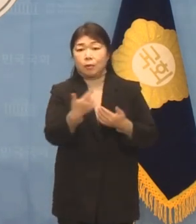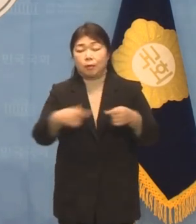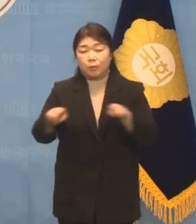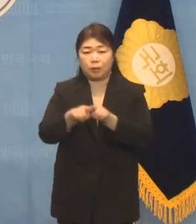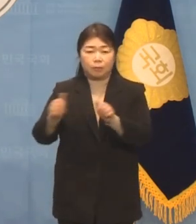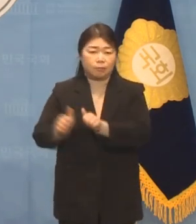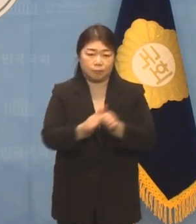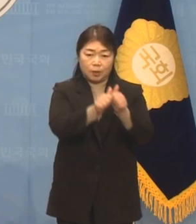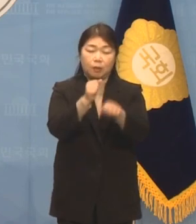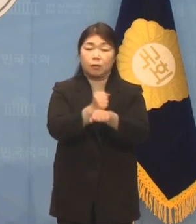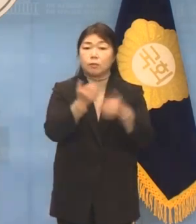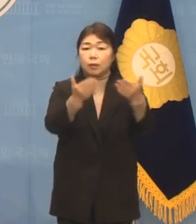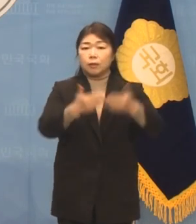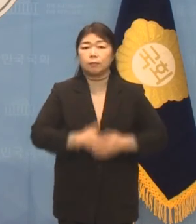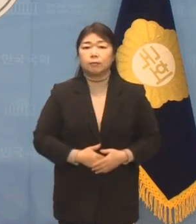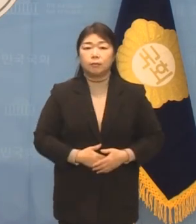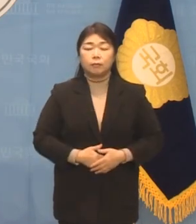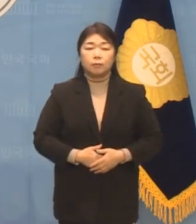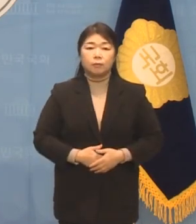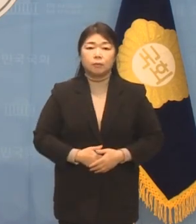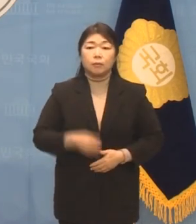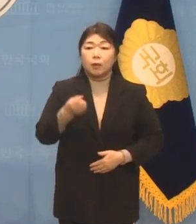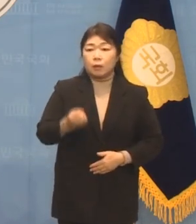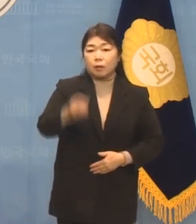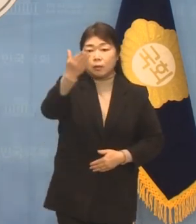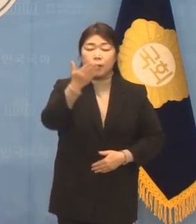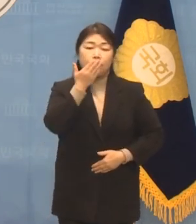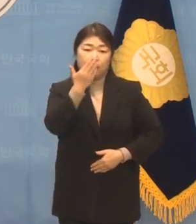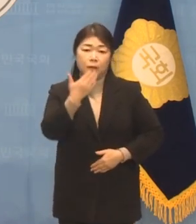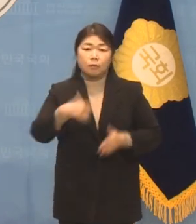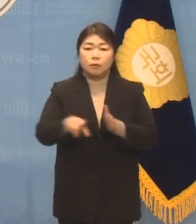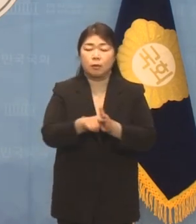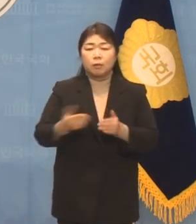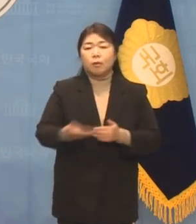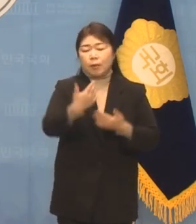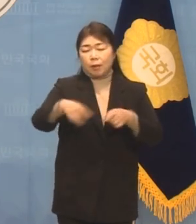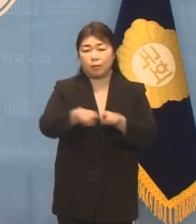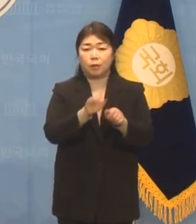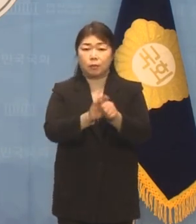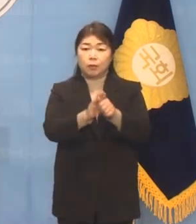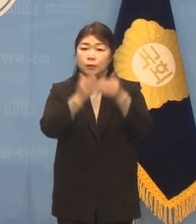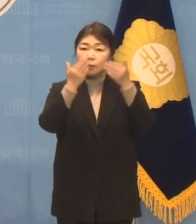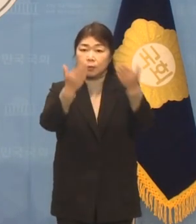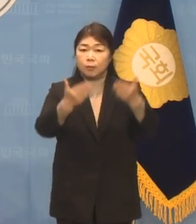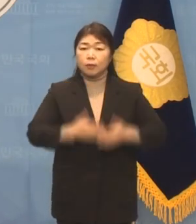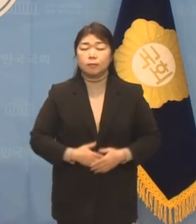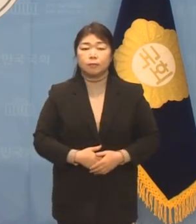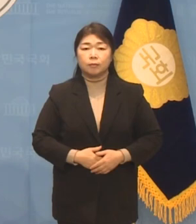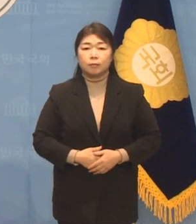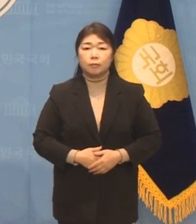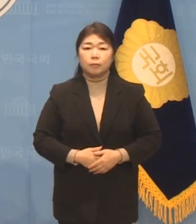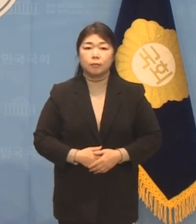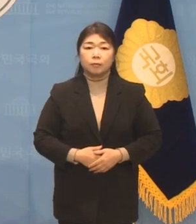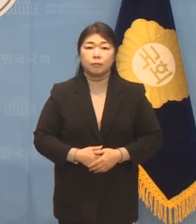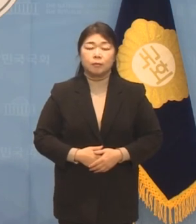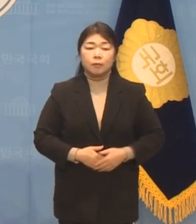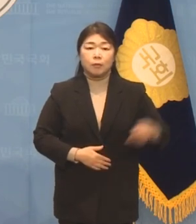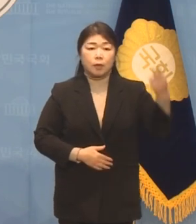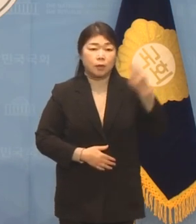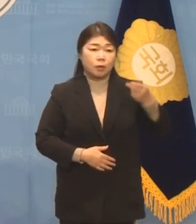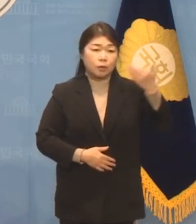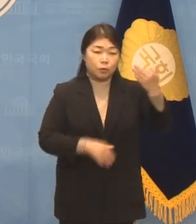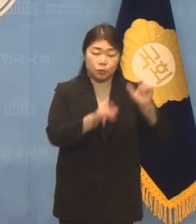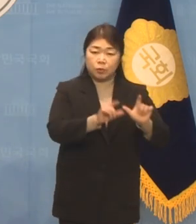것입니다. 승리의 길에 여러분과 함께하겠습니다. 끝으로 지난